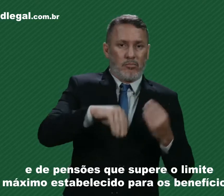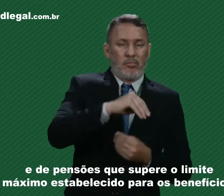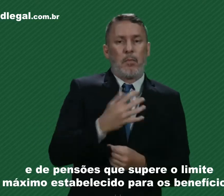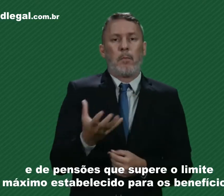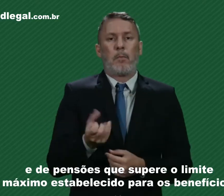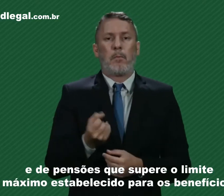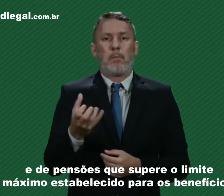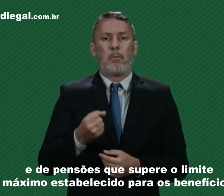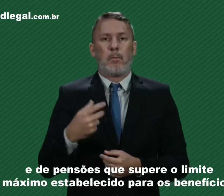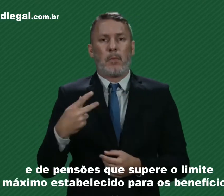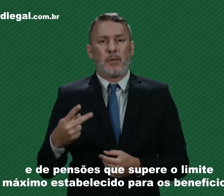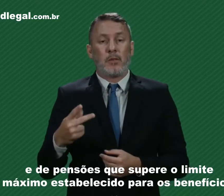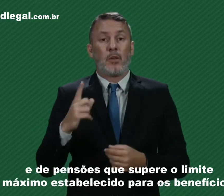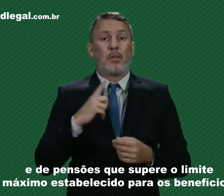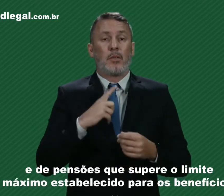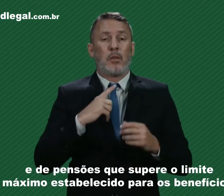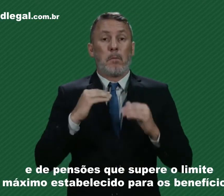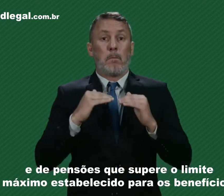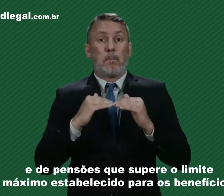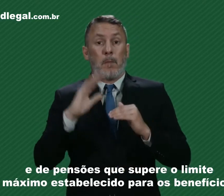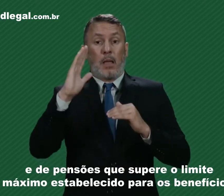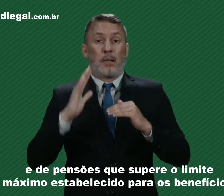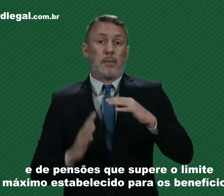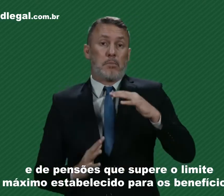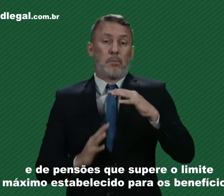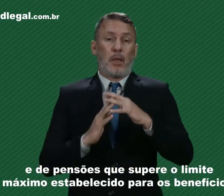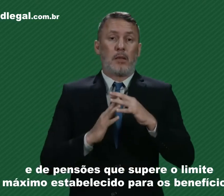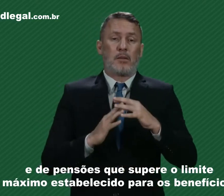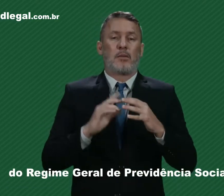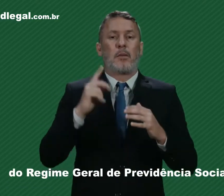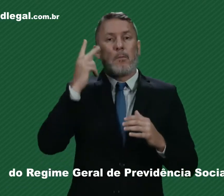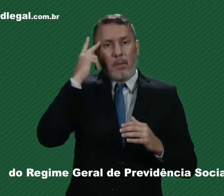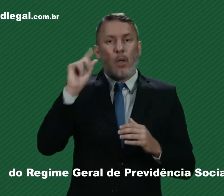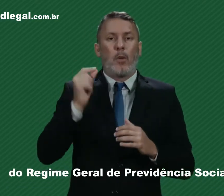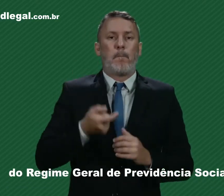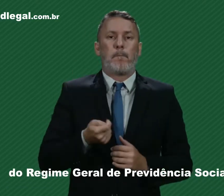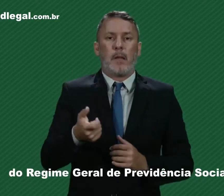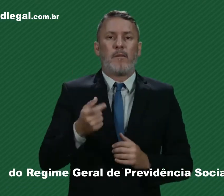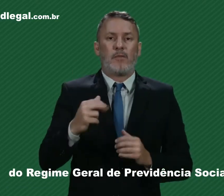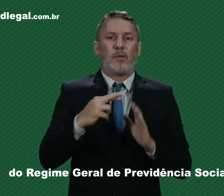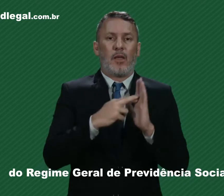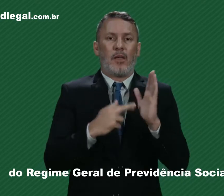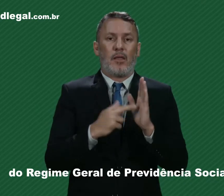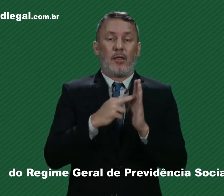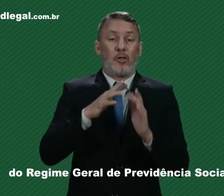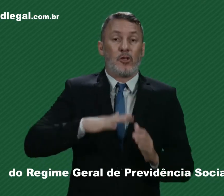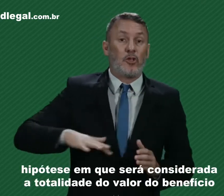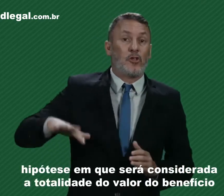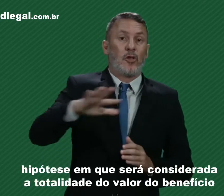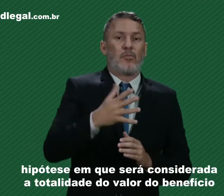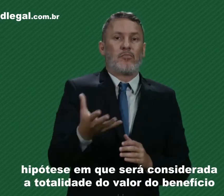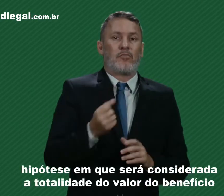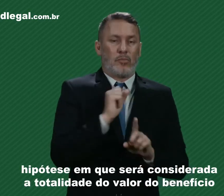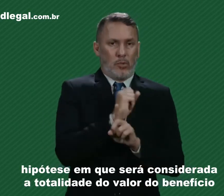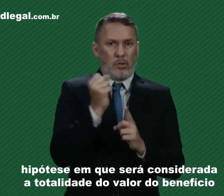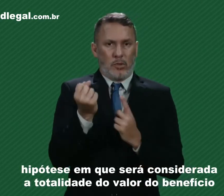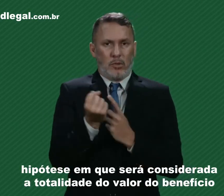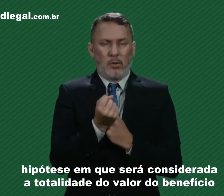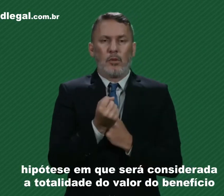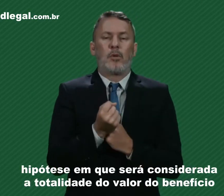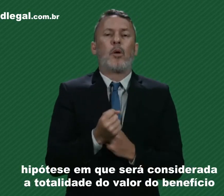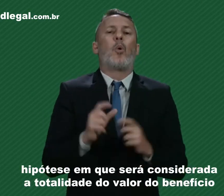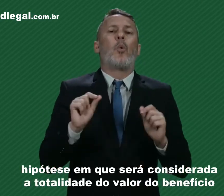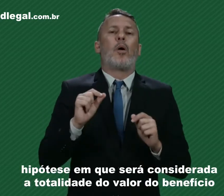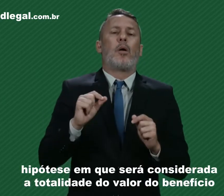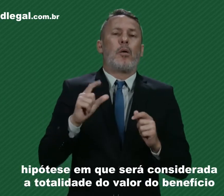pensões que supere o limite máximo estabelecido para os benefícios do regime geral da Previdência Social, hipótese em que